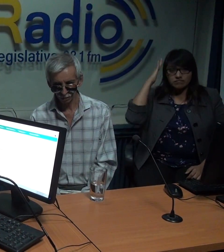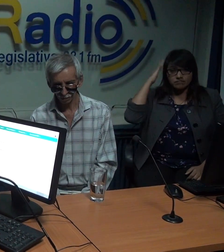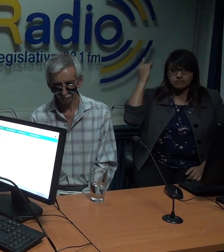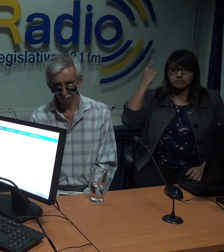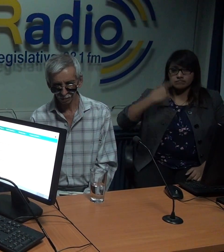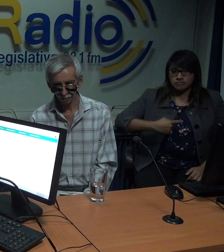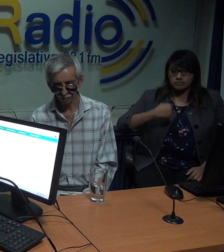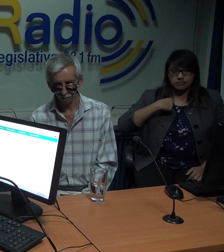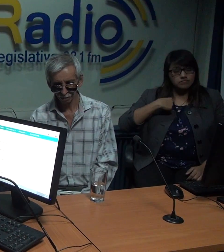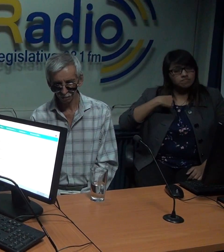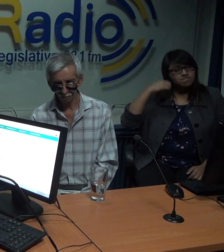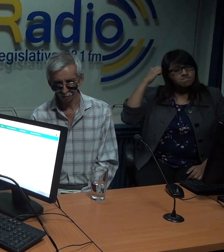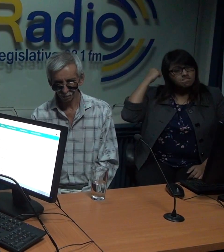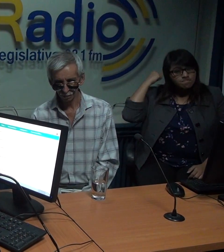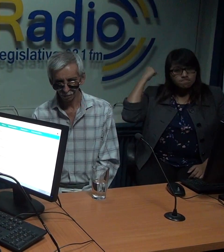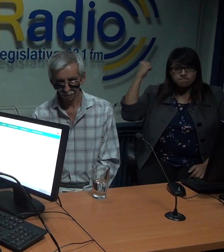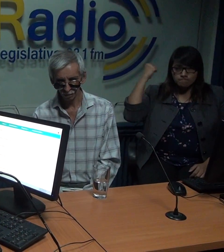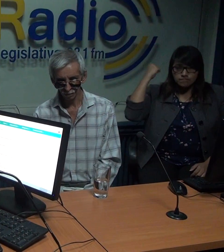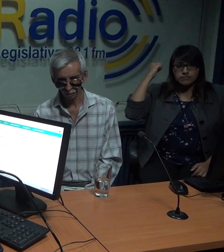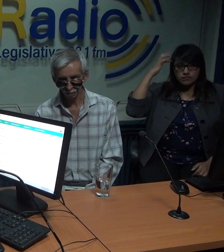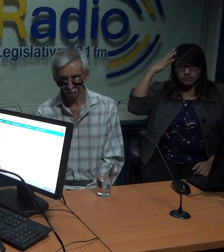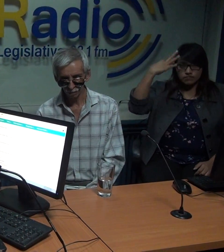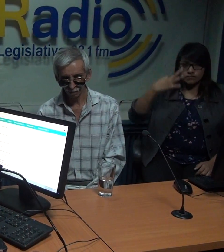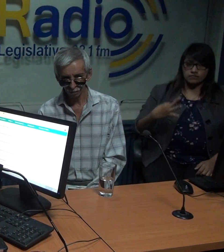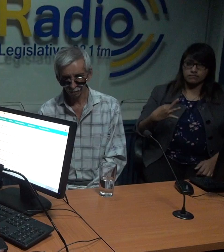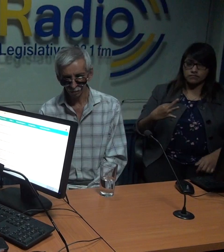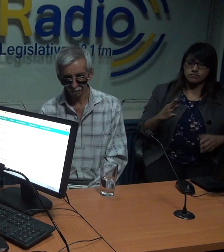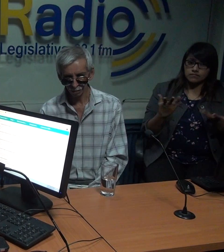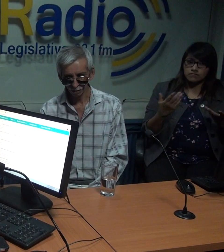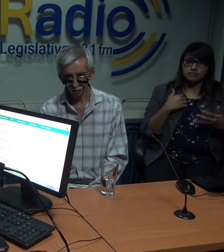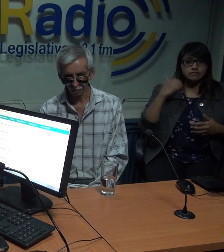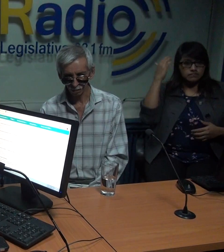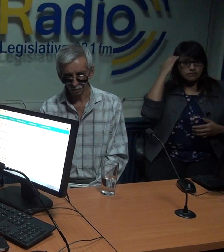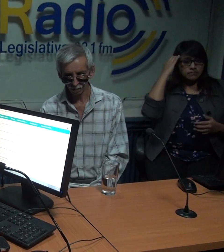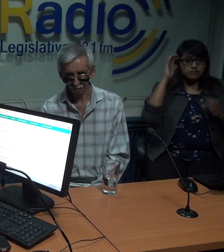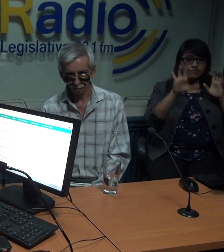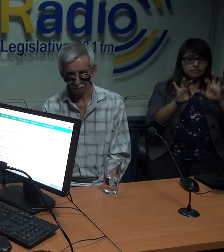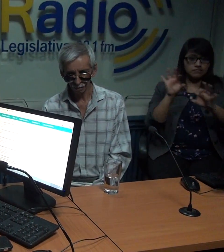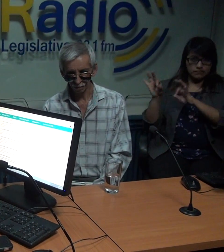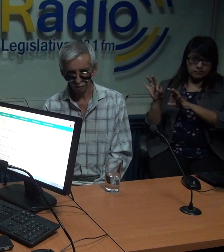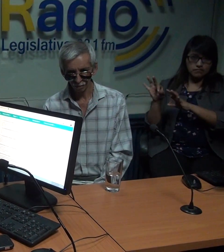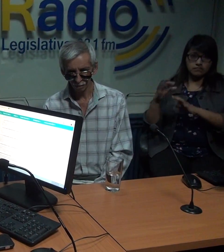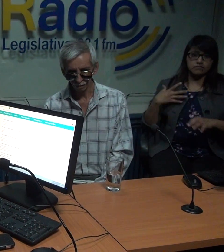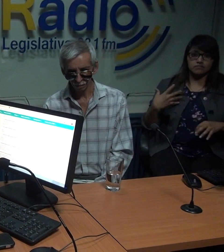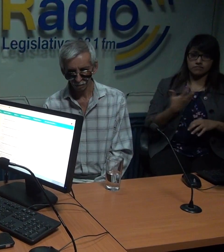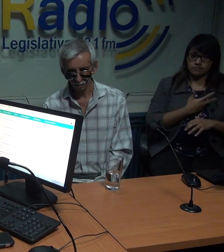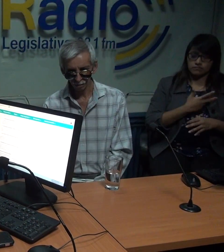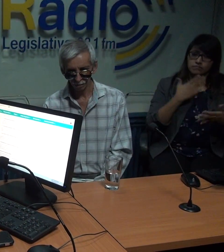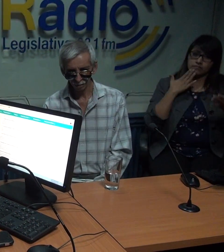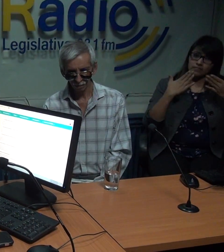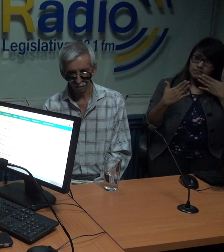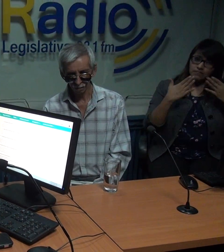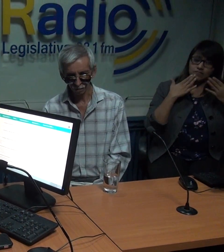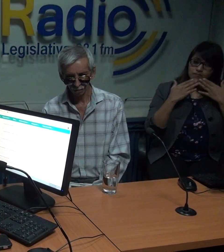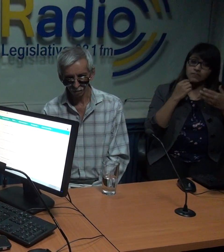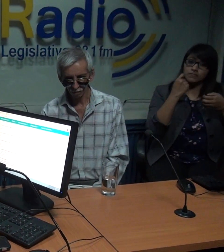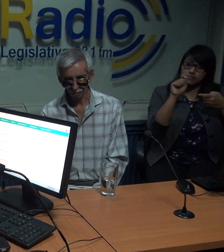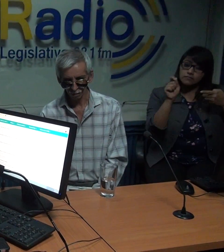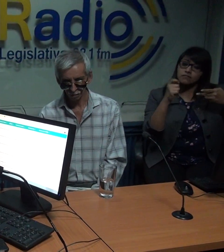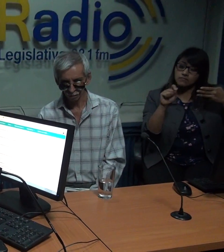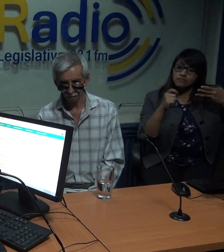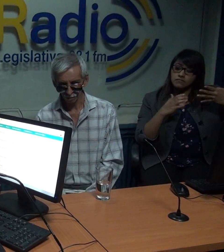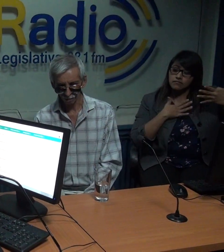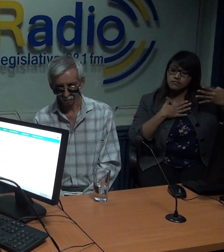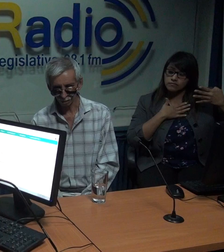el factor esencial, en primer lugar, para detectar aquellas señales que nos puedan indicar que realmente mi